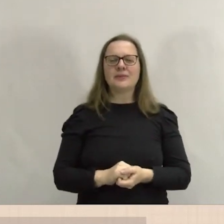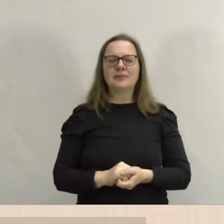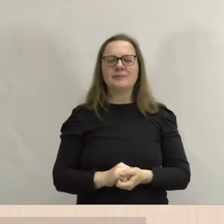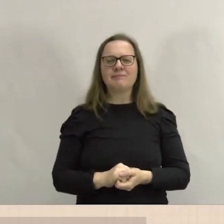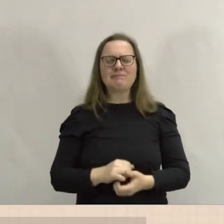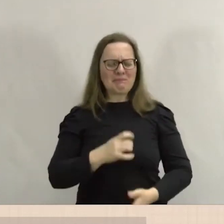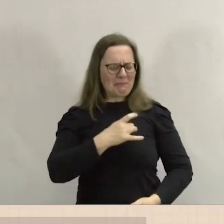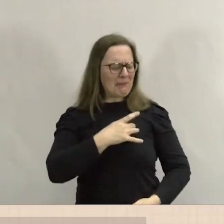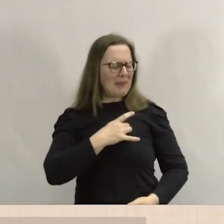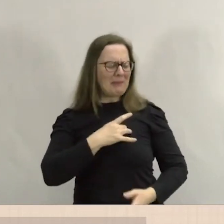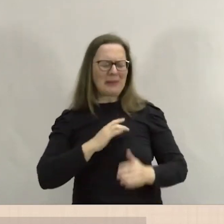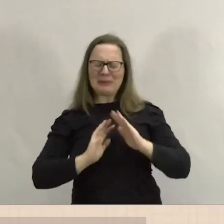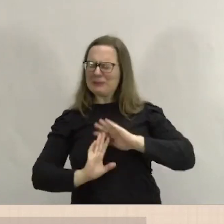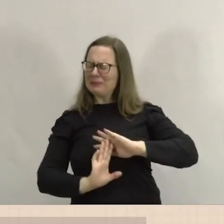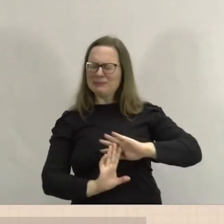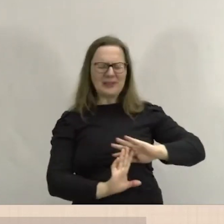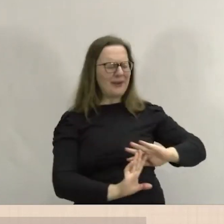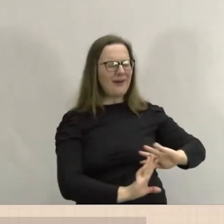Não temais,